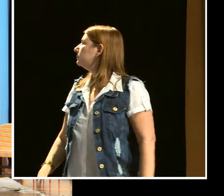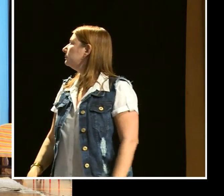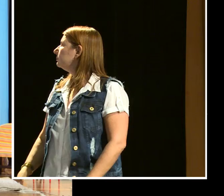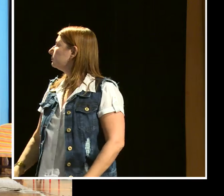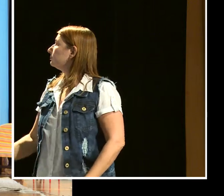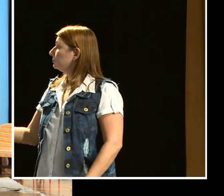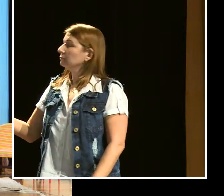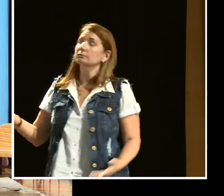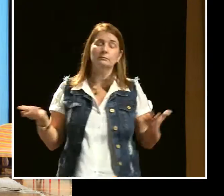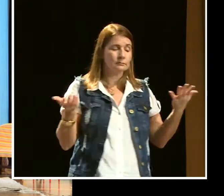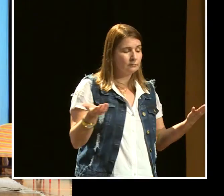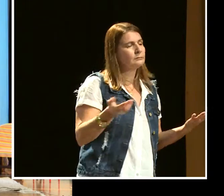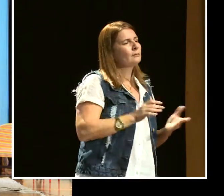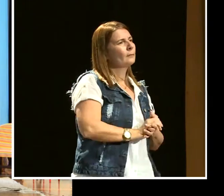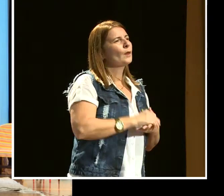para trabalhar.